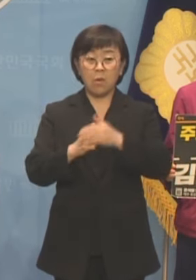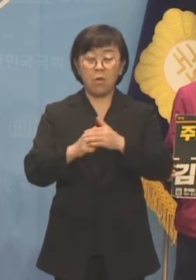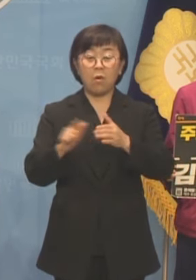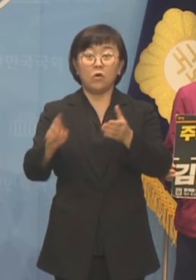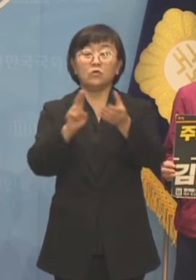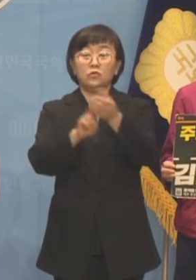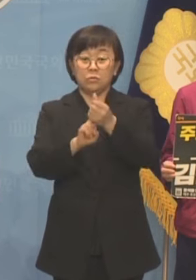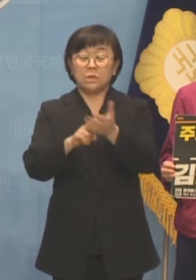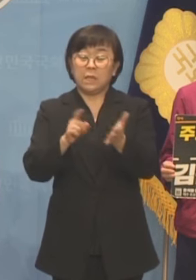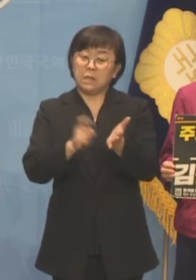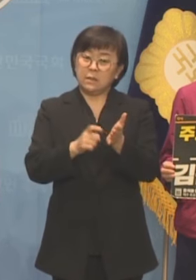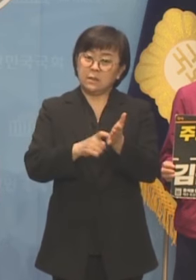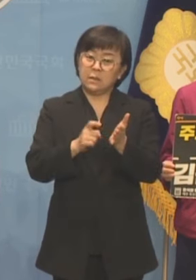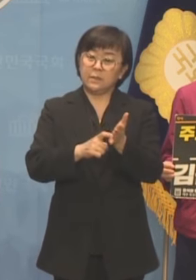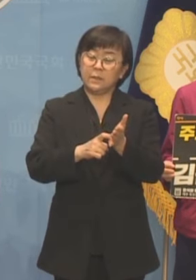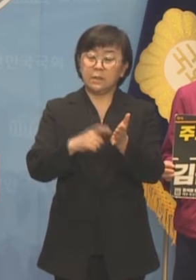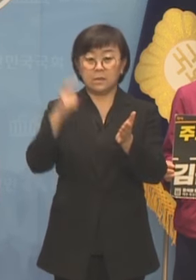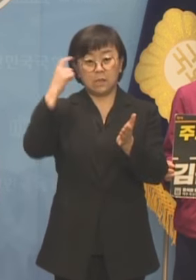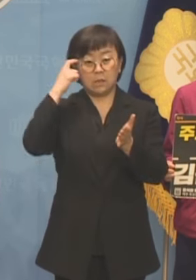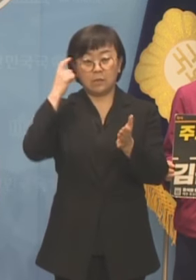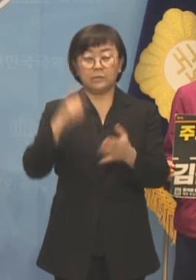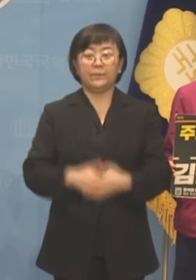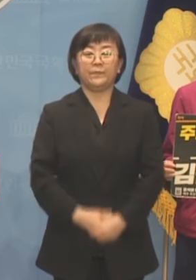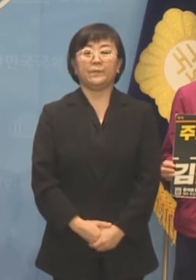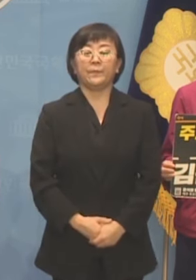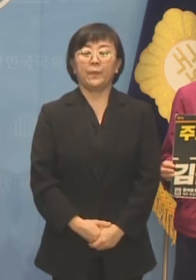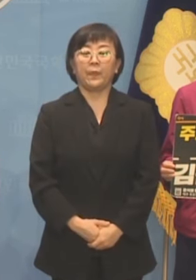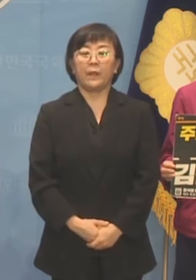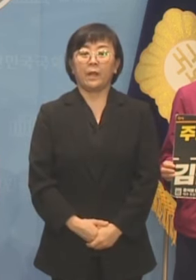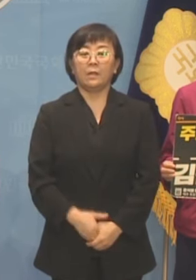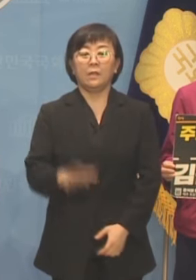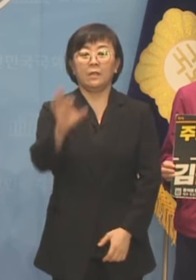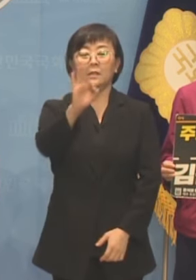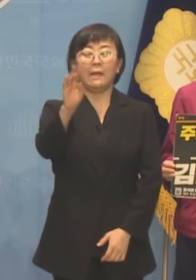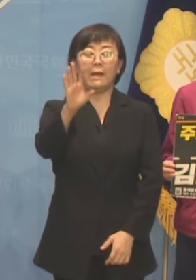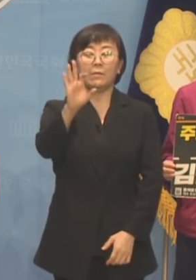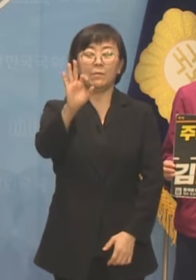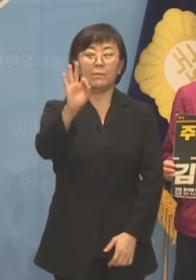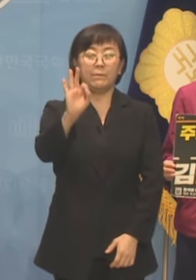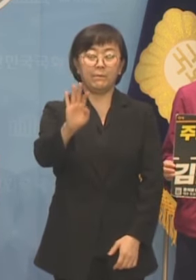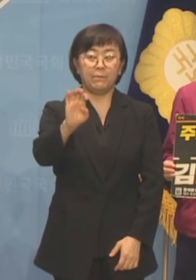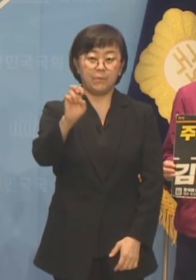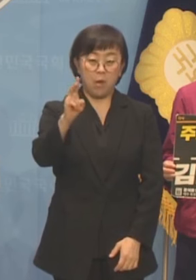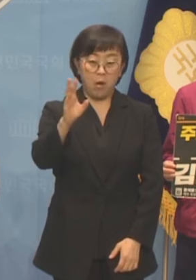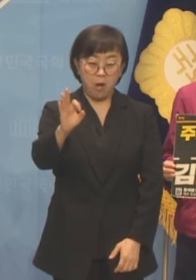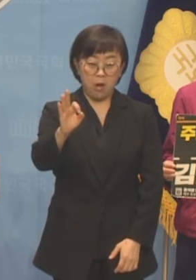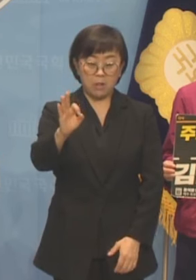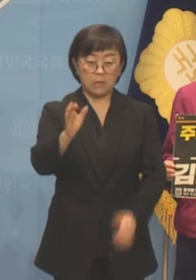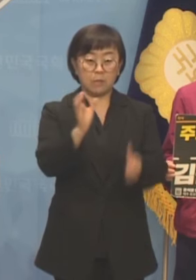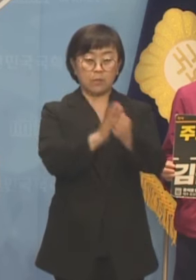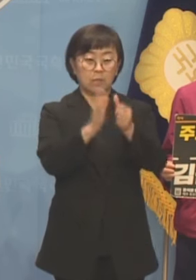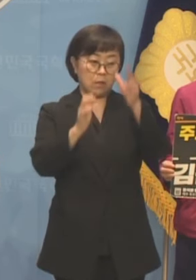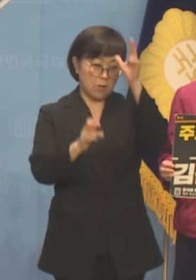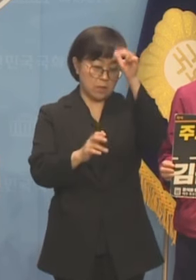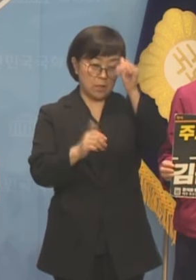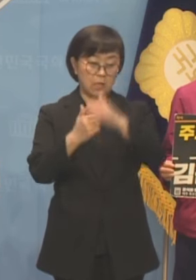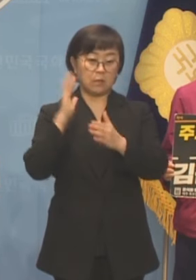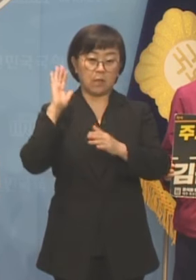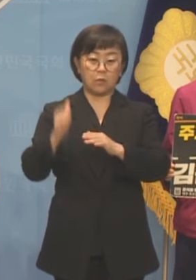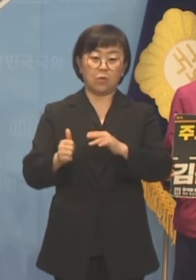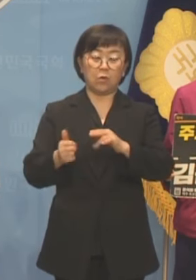숨기는데 급급했다는 생각이 듭니다 심지어는 양평 공지를 담당했던 경찰이 대통령